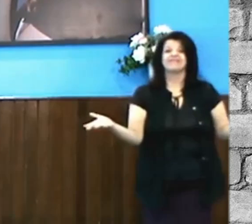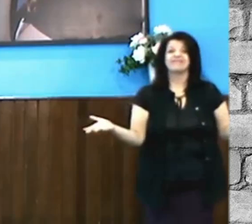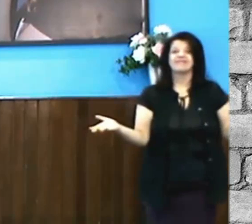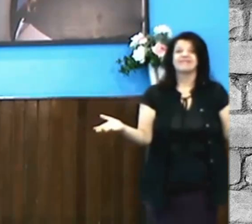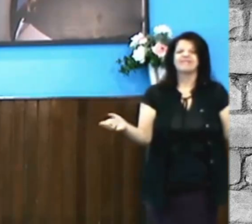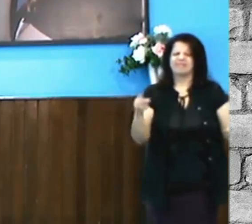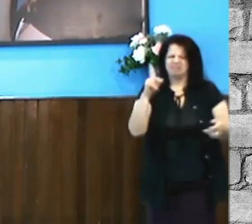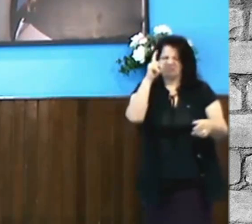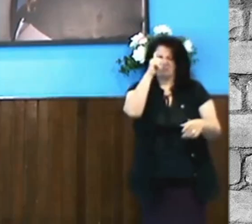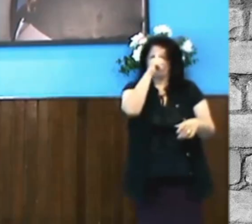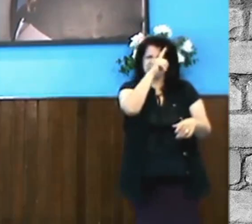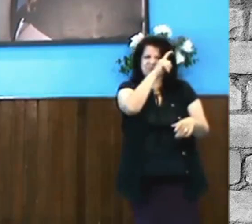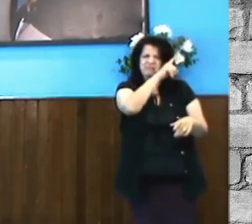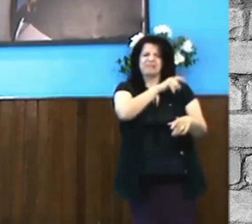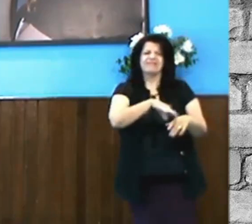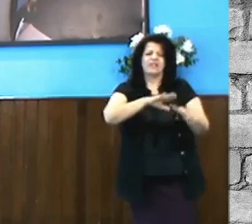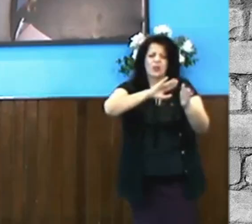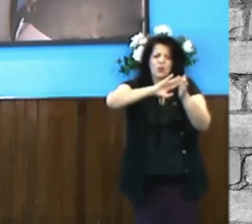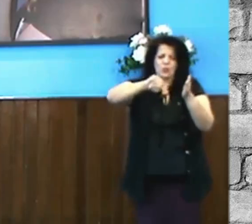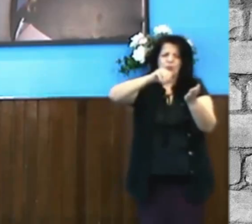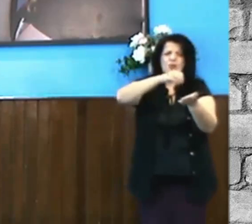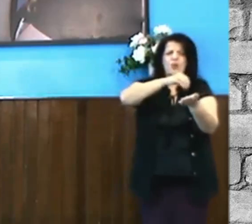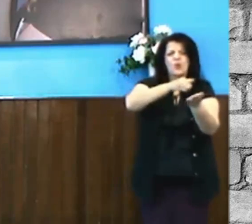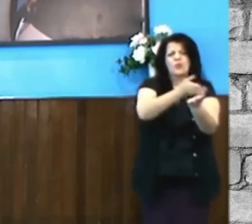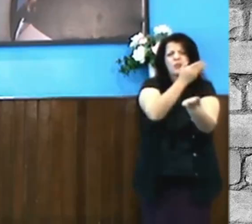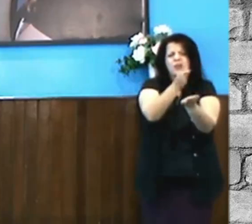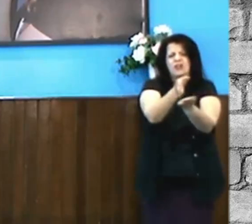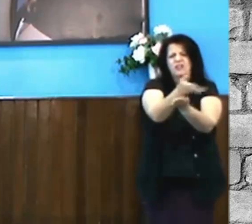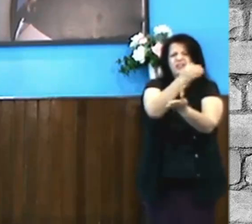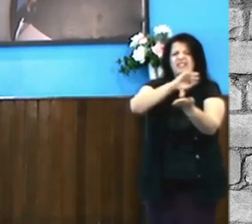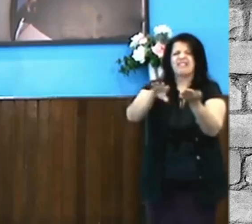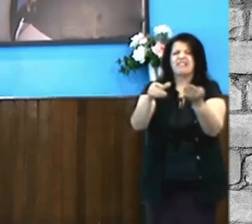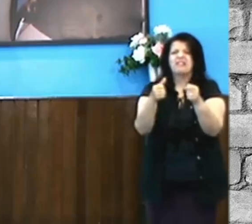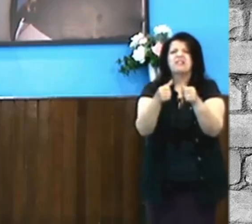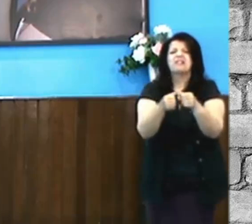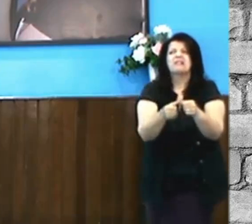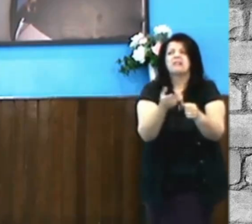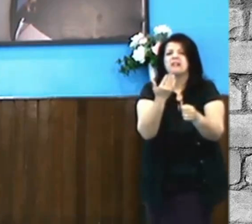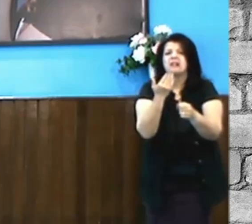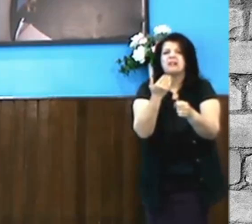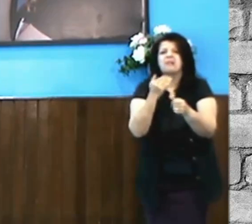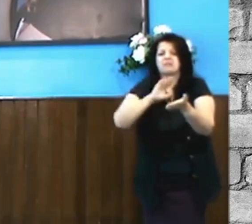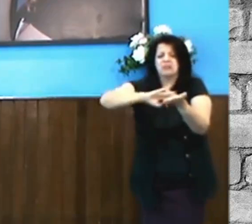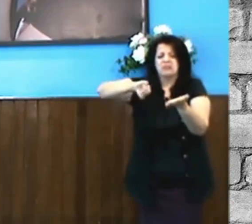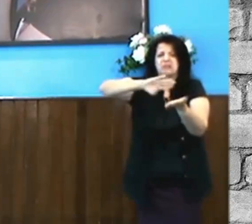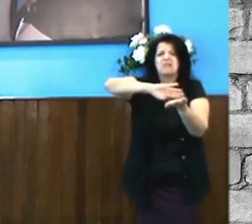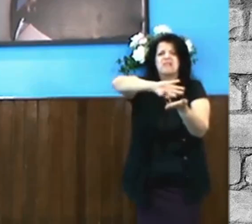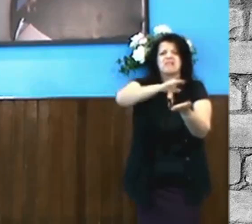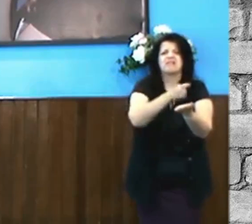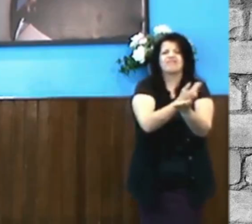foi difícil. E ela foi tirando todas as coisas que eu comi. No fim das contas eu pensei, o que será que vai sobrar para eu comer? Porque ela tirou uma série de coisas.